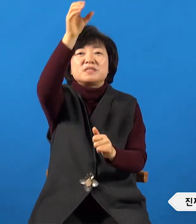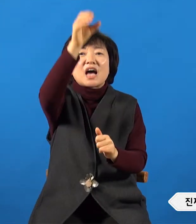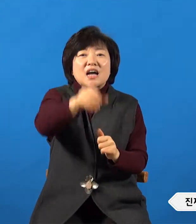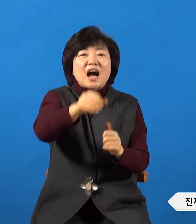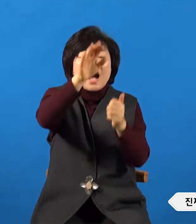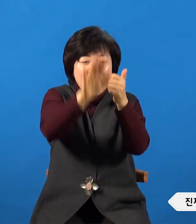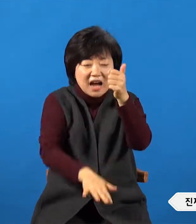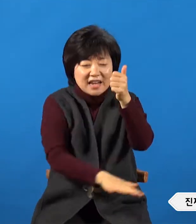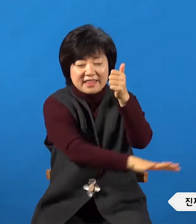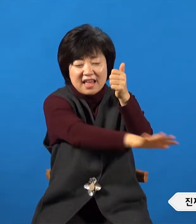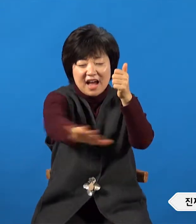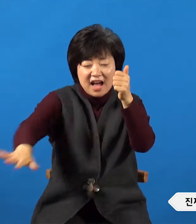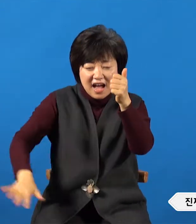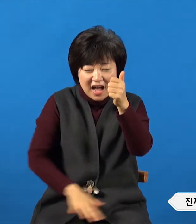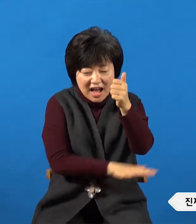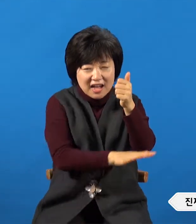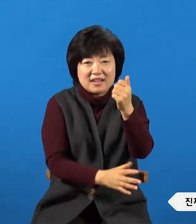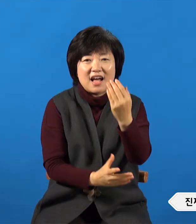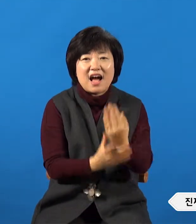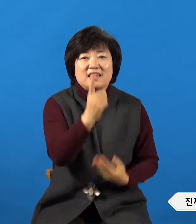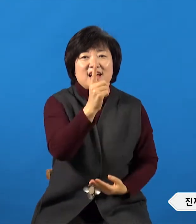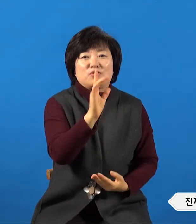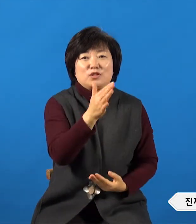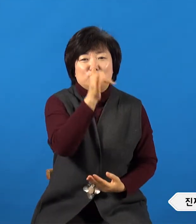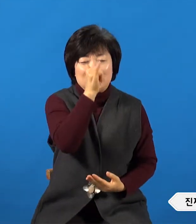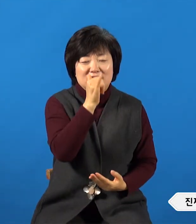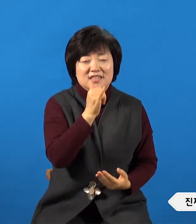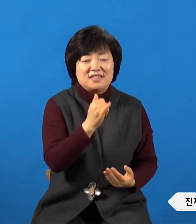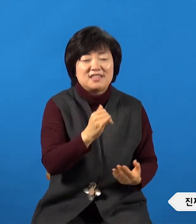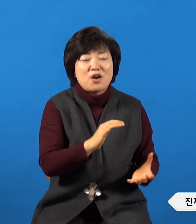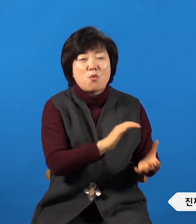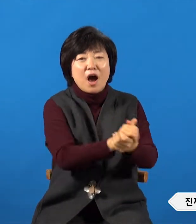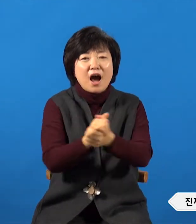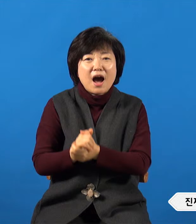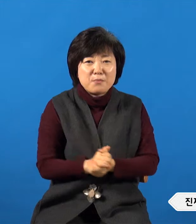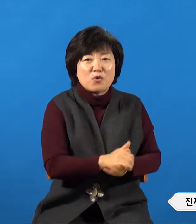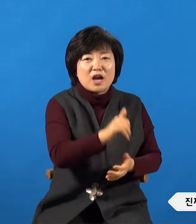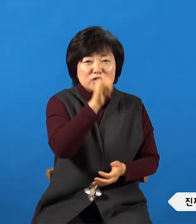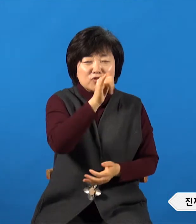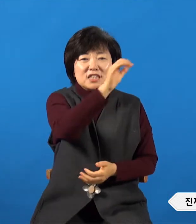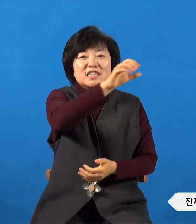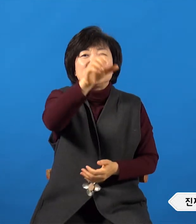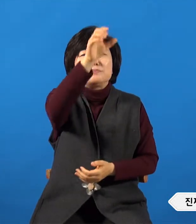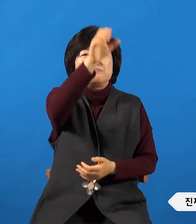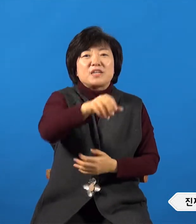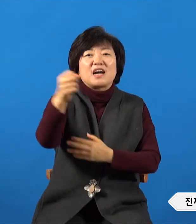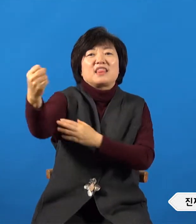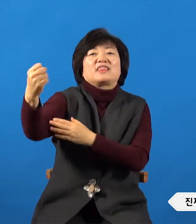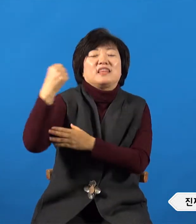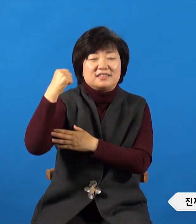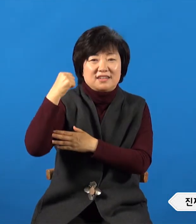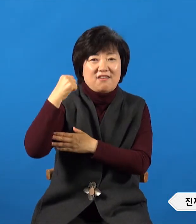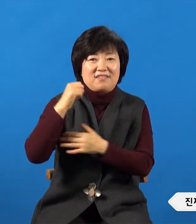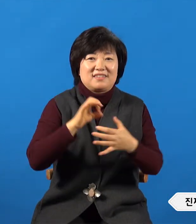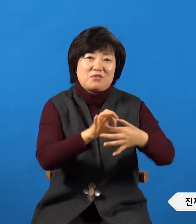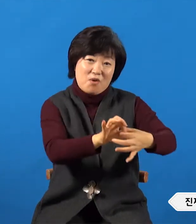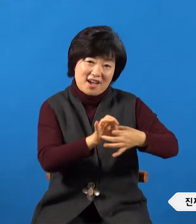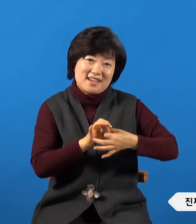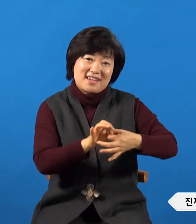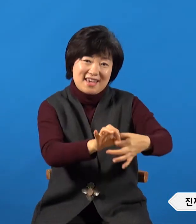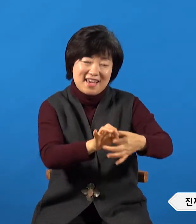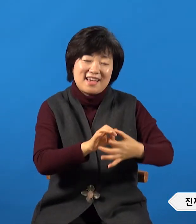것. 바로 그 십자가의 능력, 십자가의 사랑, 하나님과의 관계, 바로 이것이 우리의